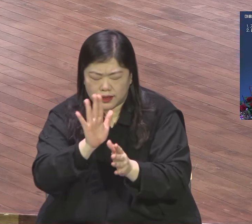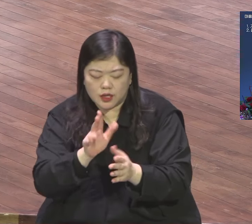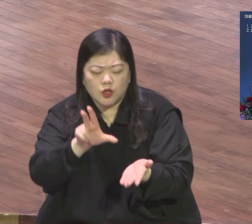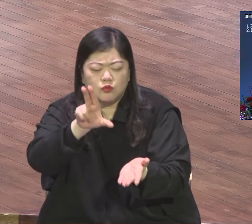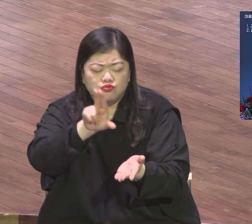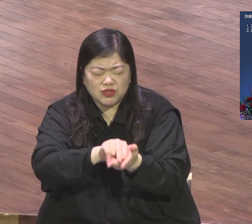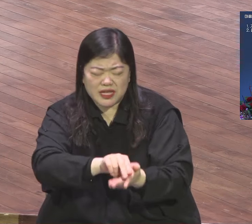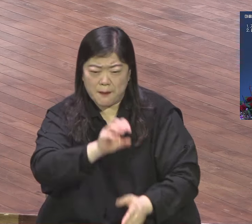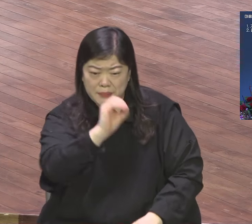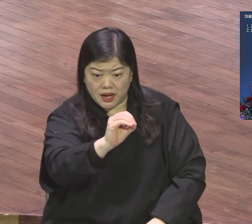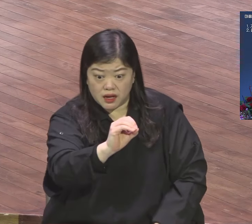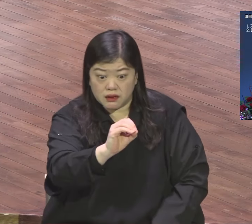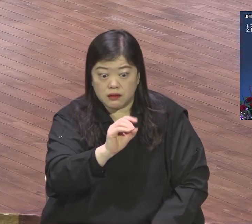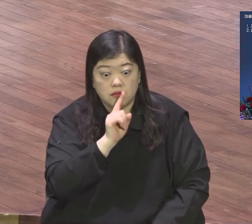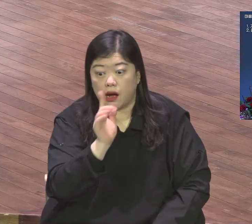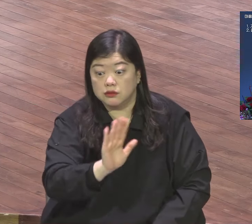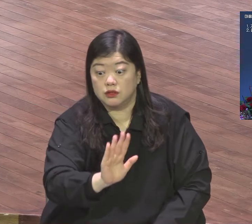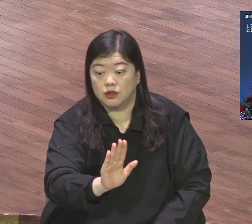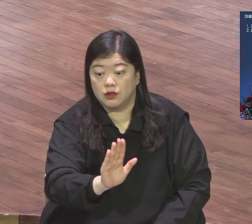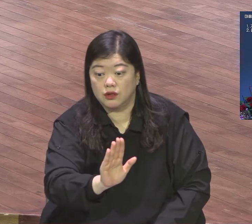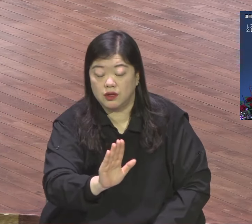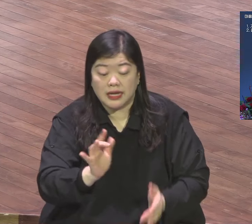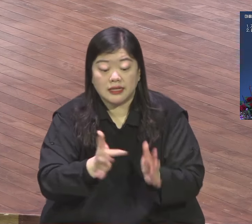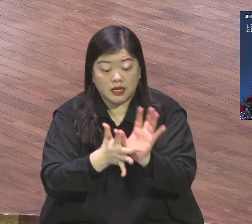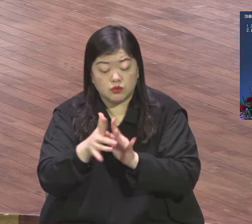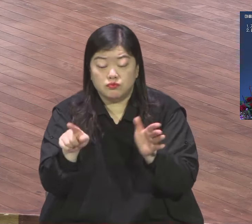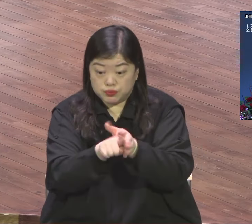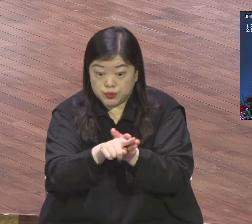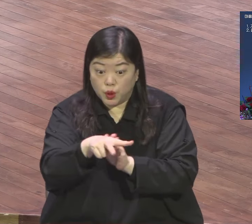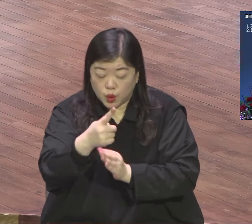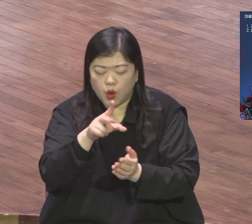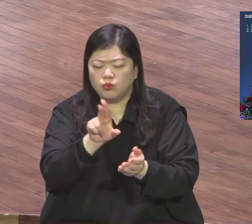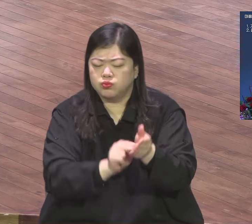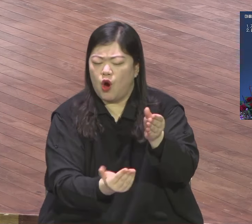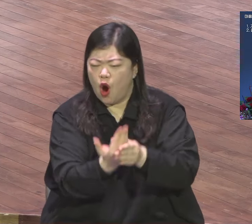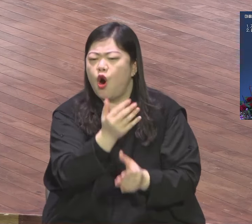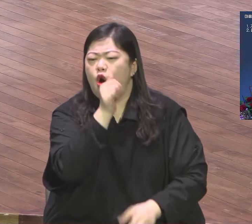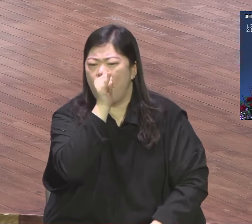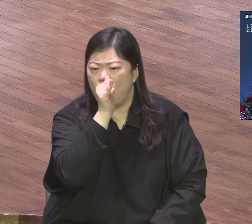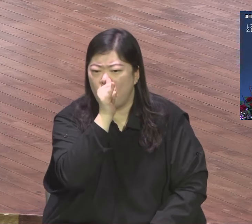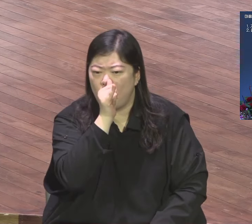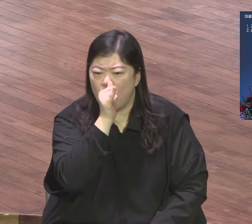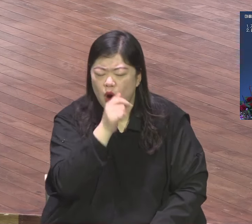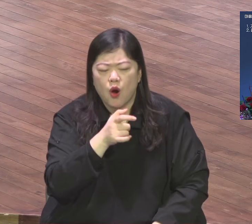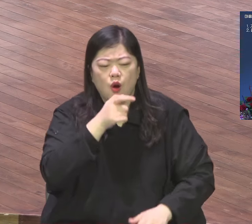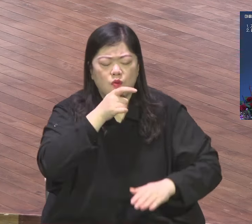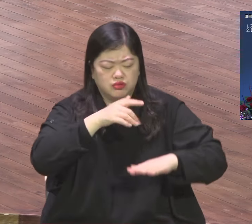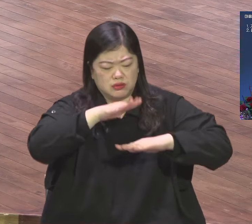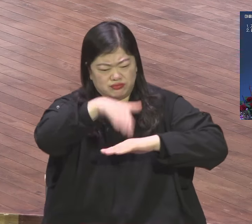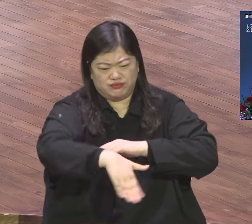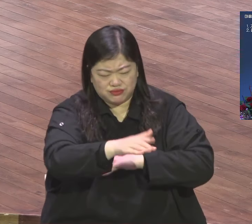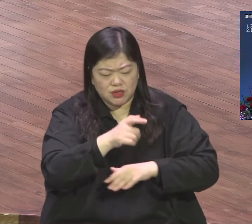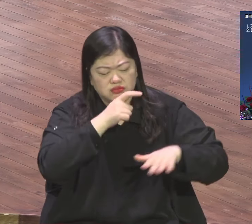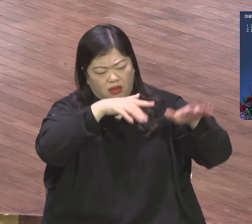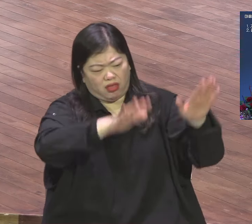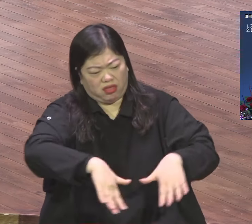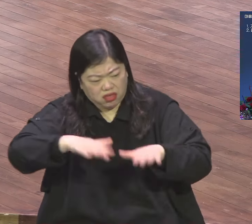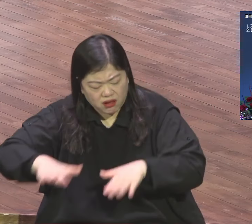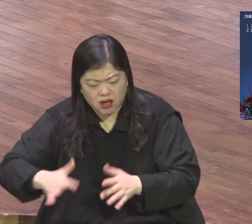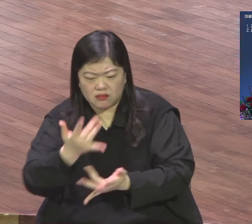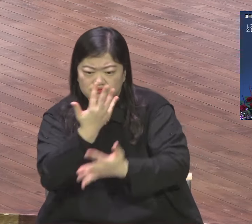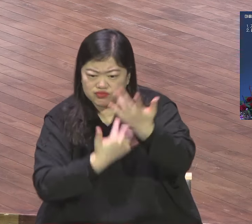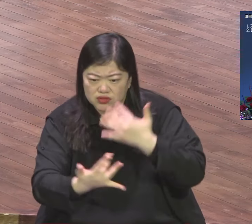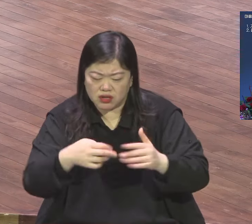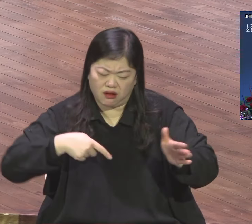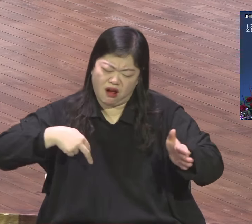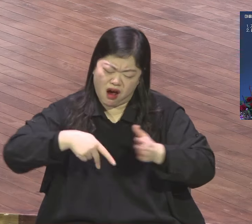아니에요. 그리스도인도 똑같이 어려움 당해요. 물을 지납니다. 강을 지납니다. 불 가운데로 지나갈